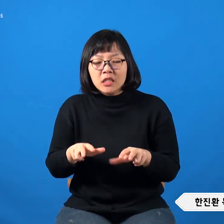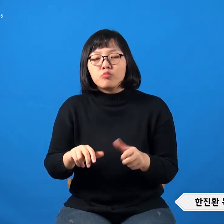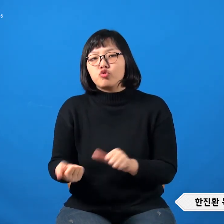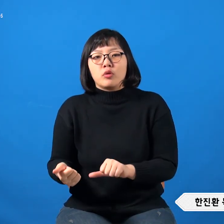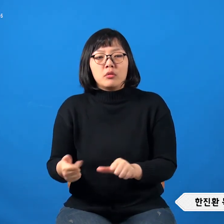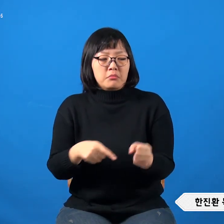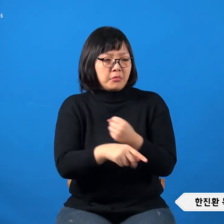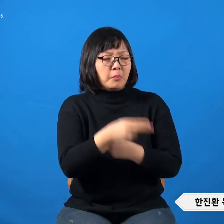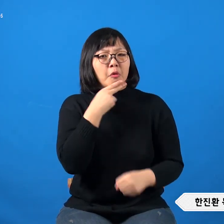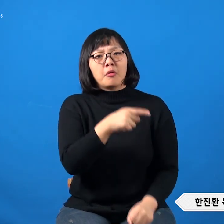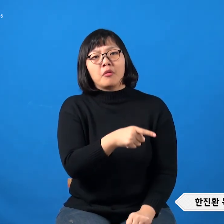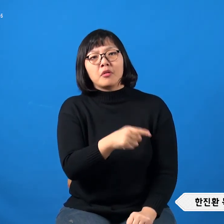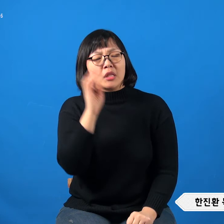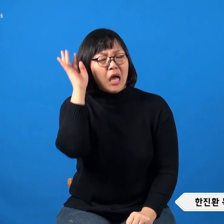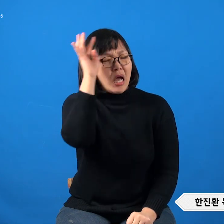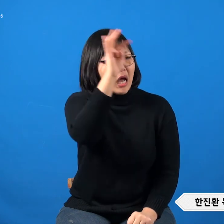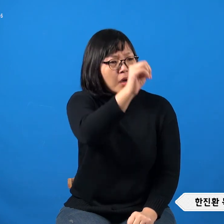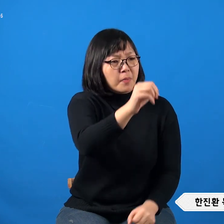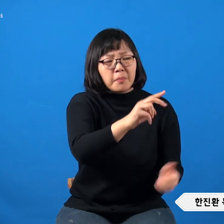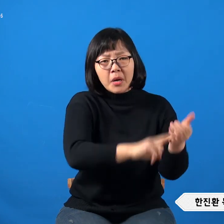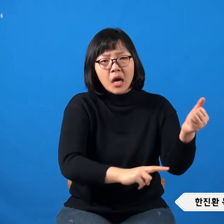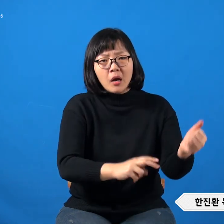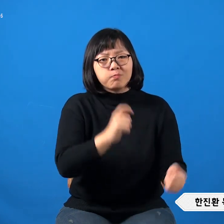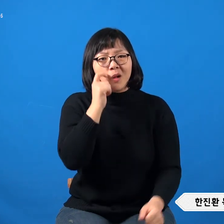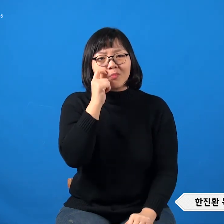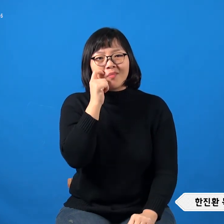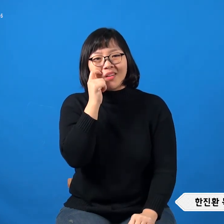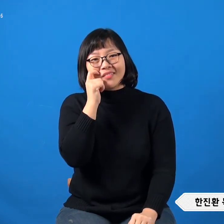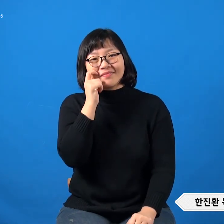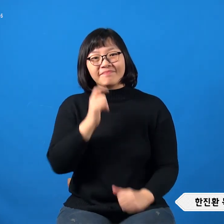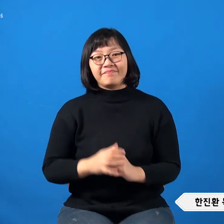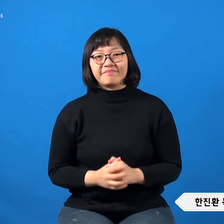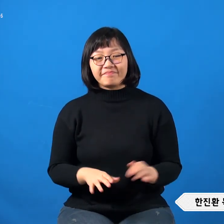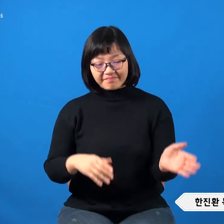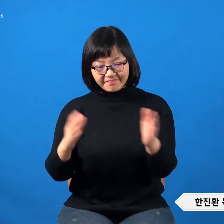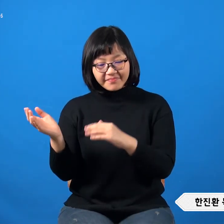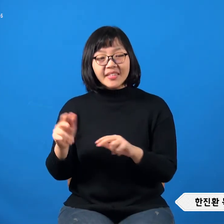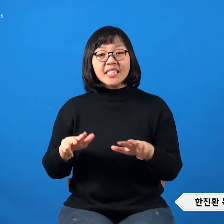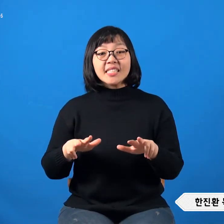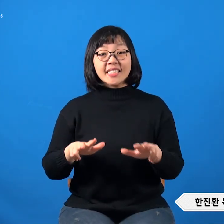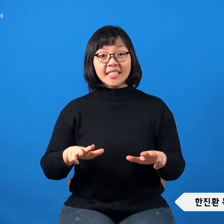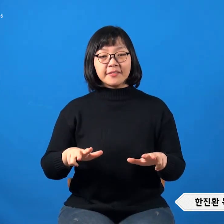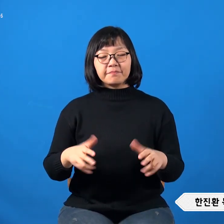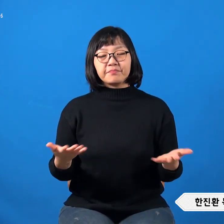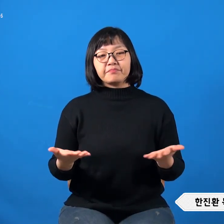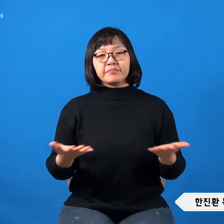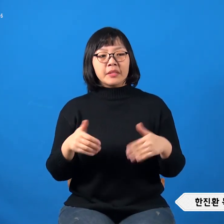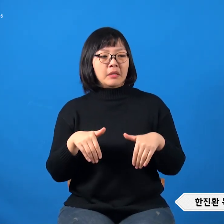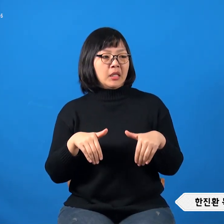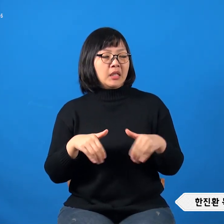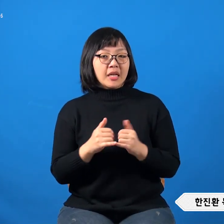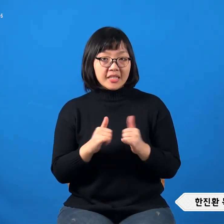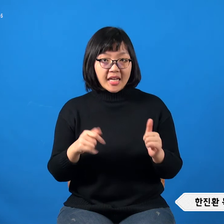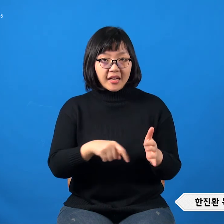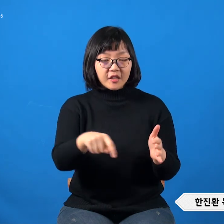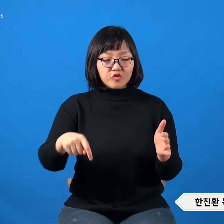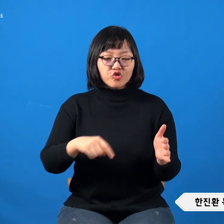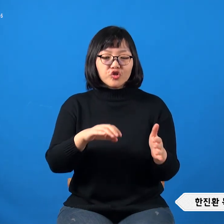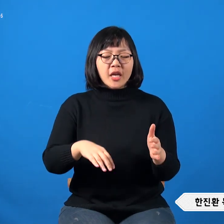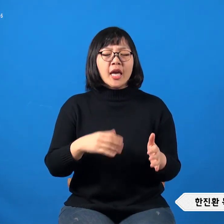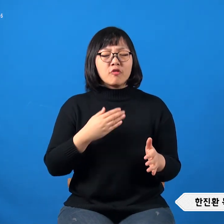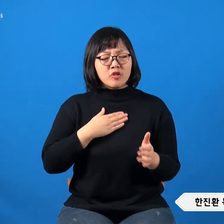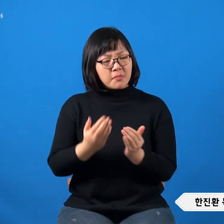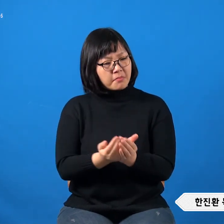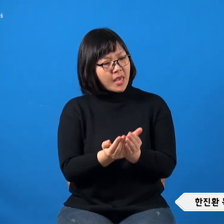무슨 소용이 있겠습니까? 지금 선원들 중에 자기들이 그런 무서운 폭풍을 만날 것이라고